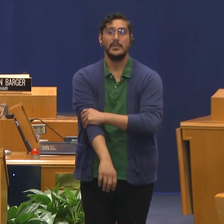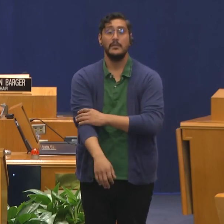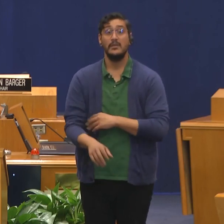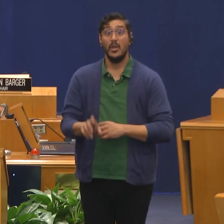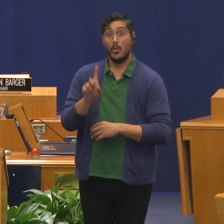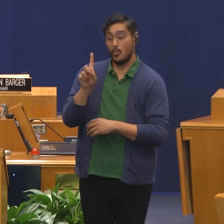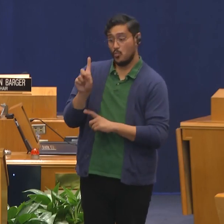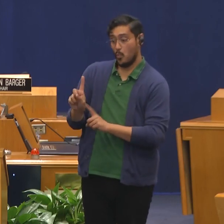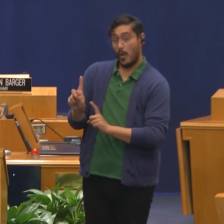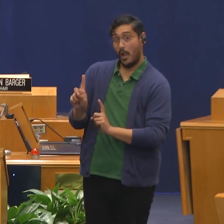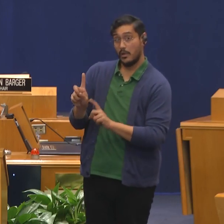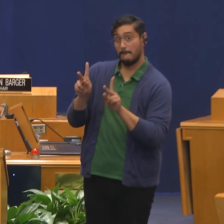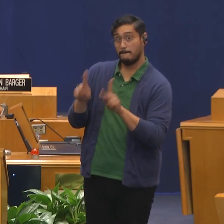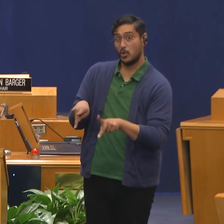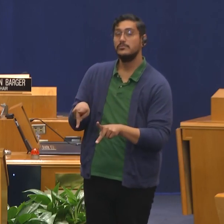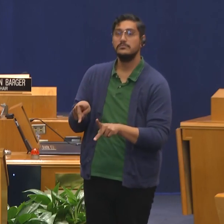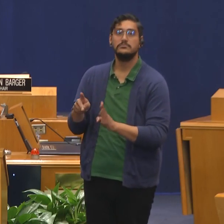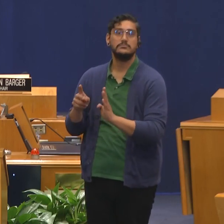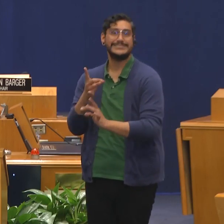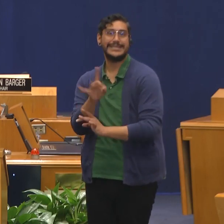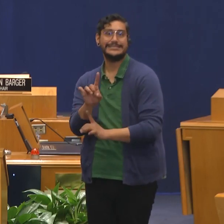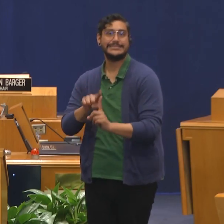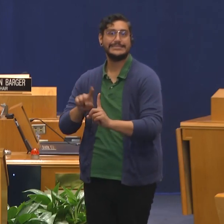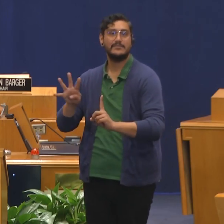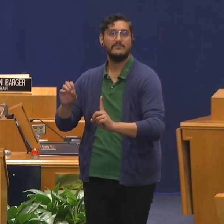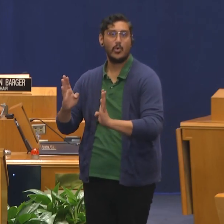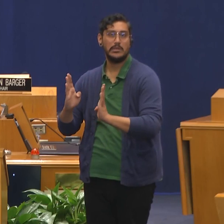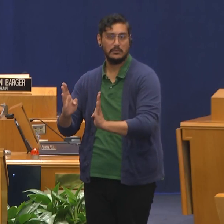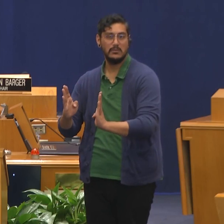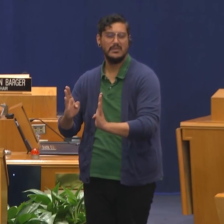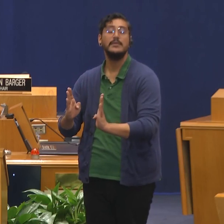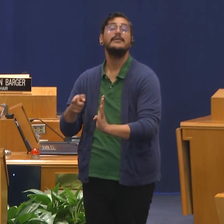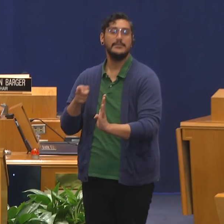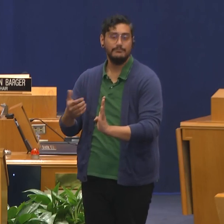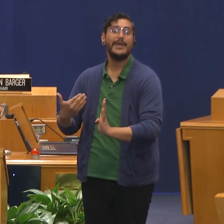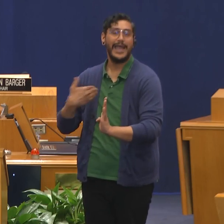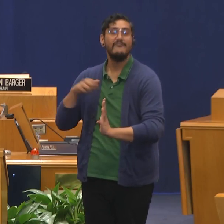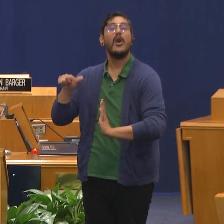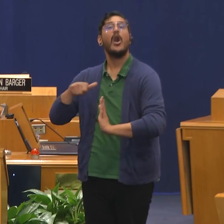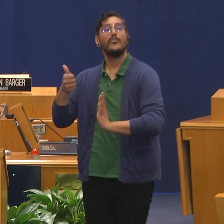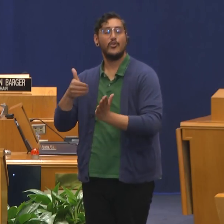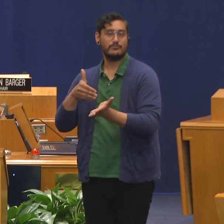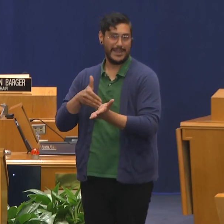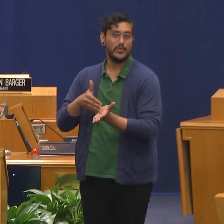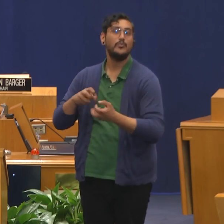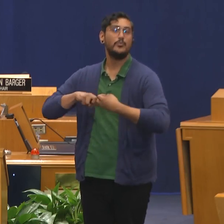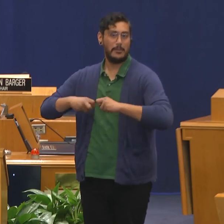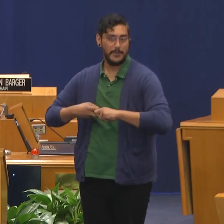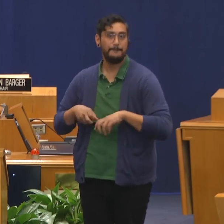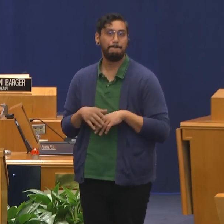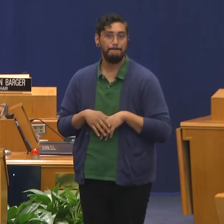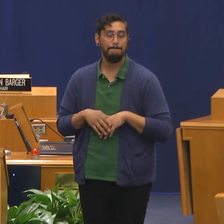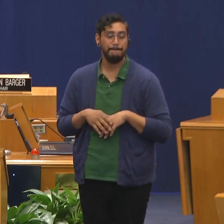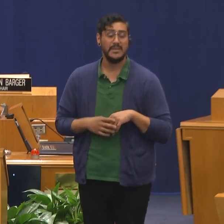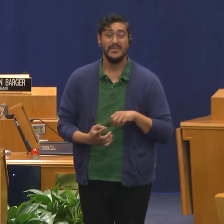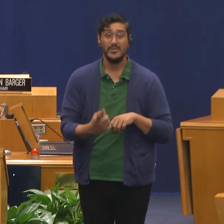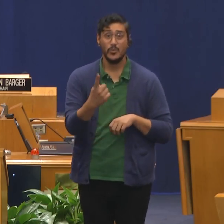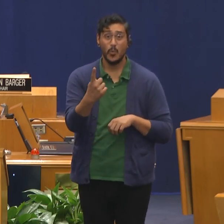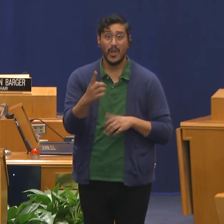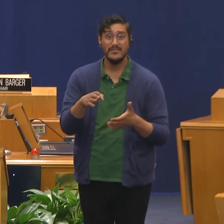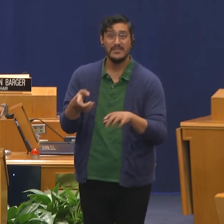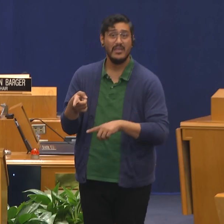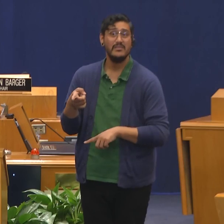persona tenía entre 18 y 40 años y tenía problemas de salud subyacentes. Una de estas muertes todavía